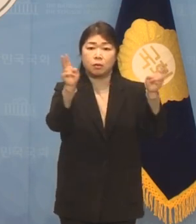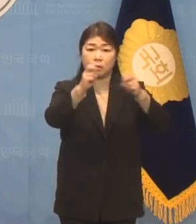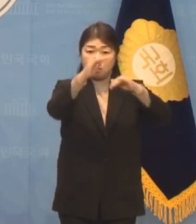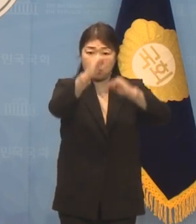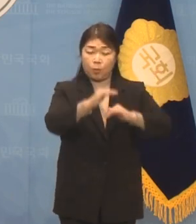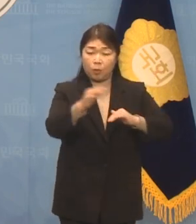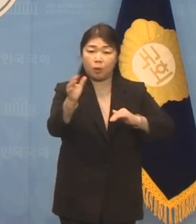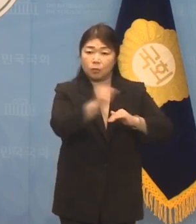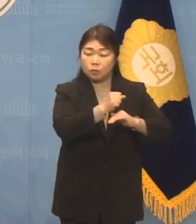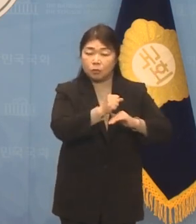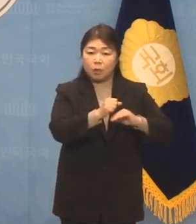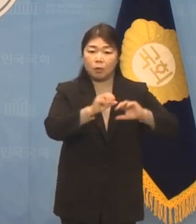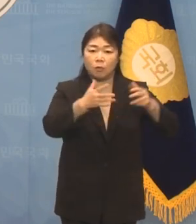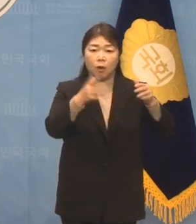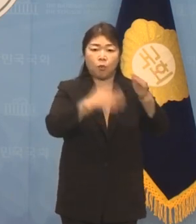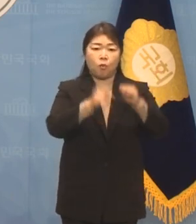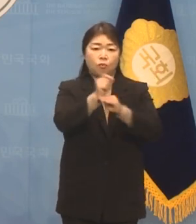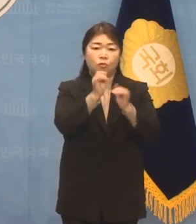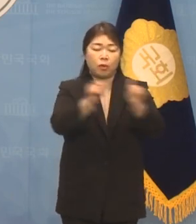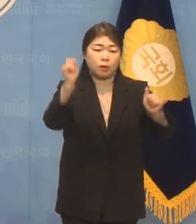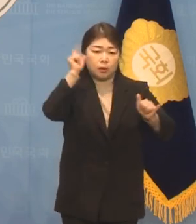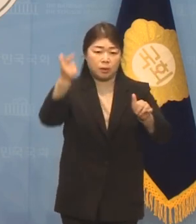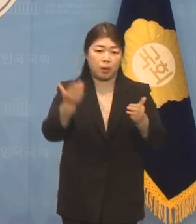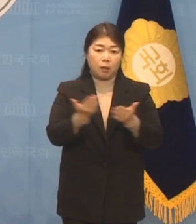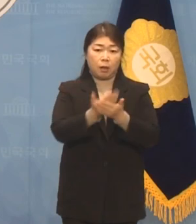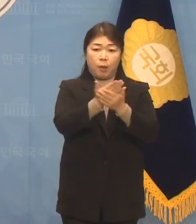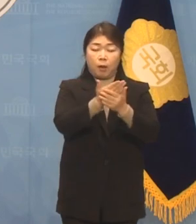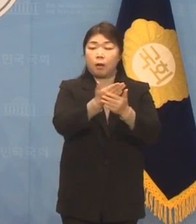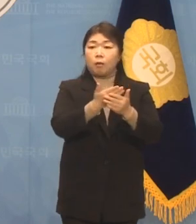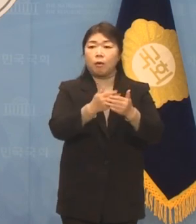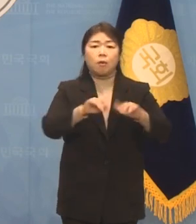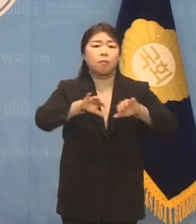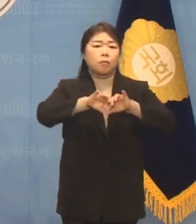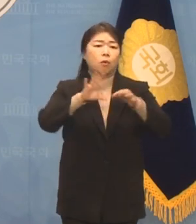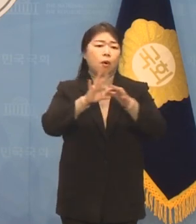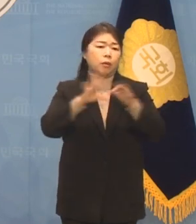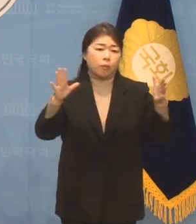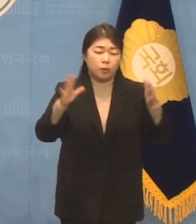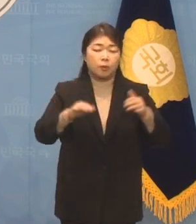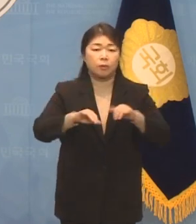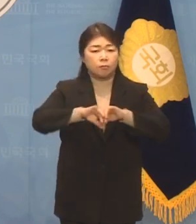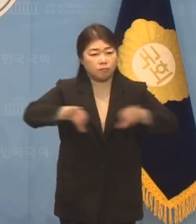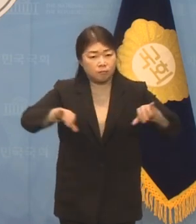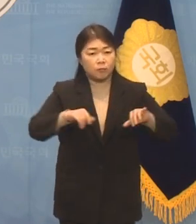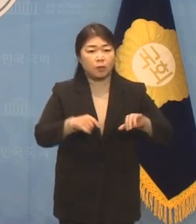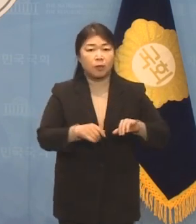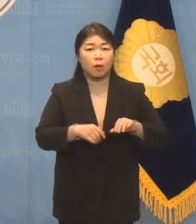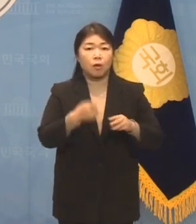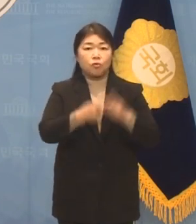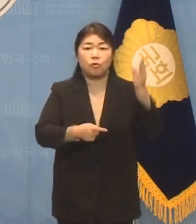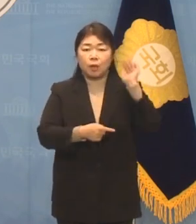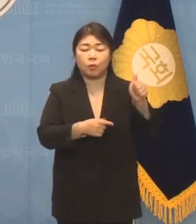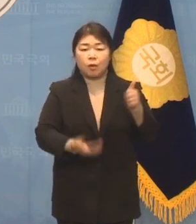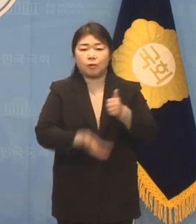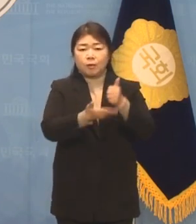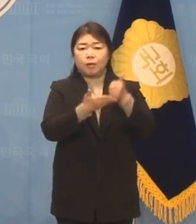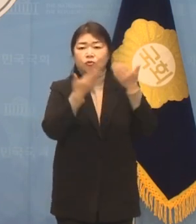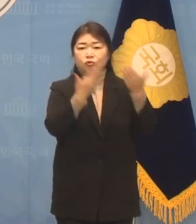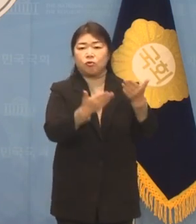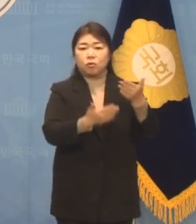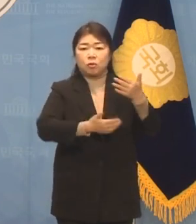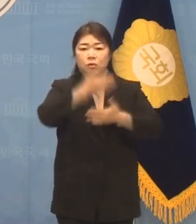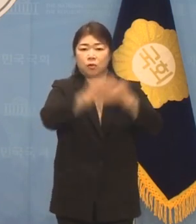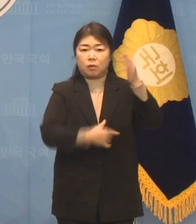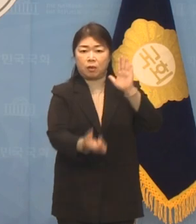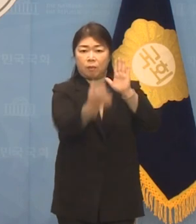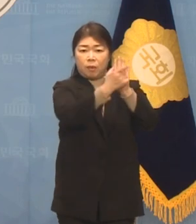국가공무원 인재개발과 전혀 무관한 온통 윤석열 대통령 찬양 일색인 영상들이